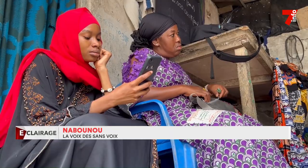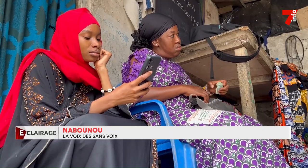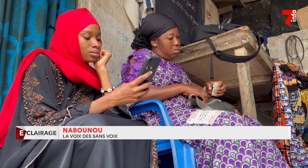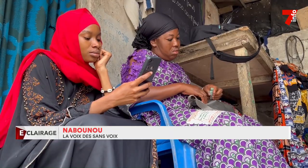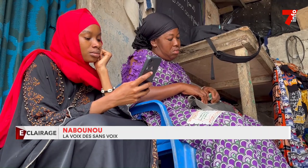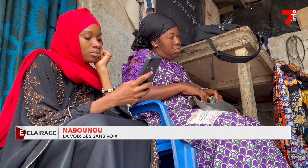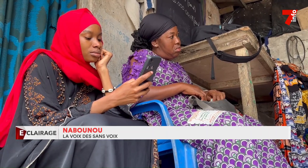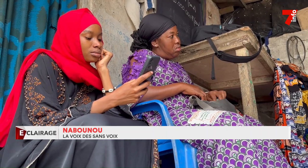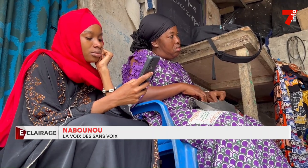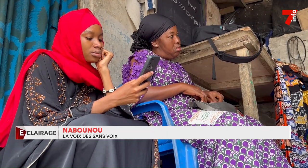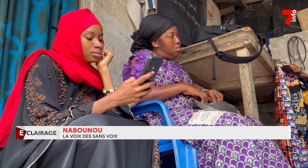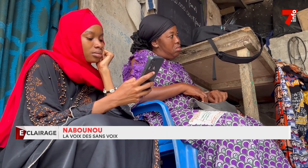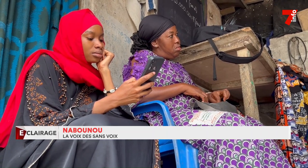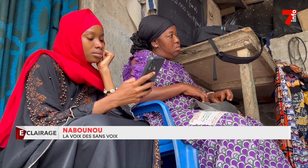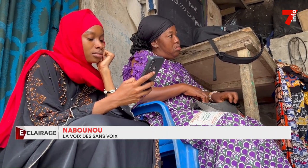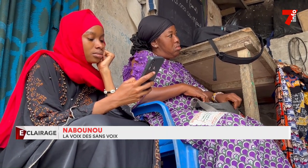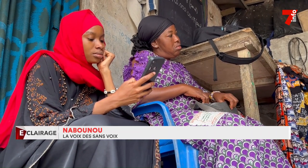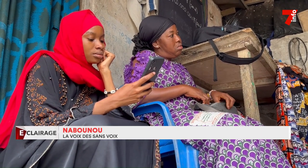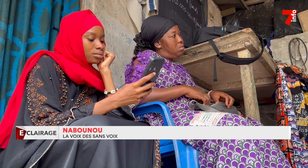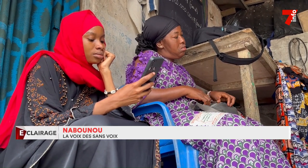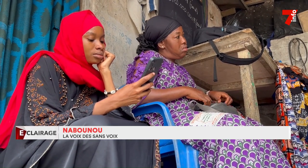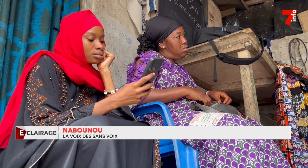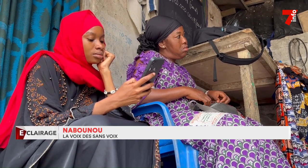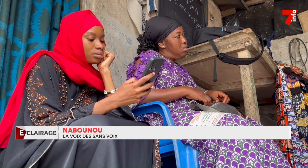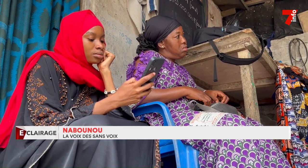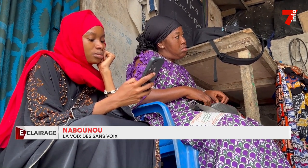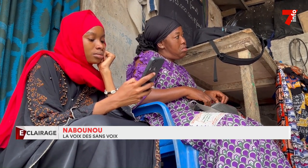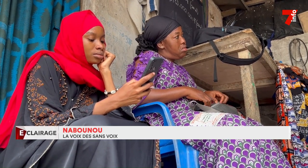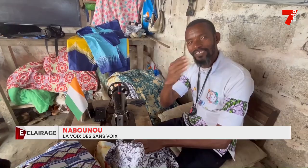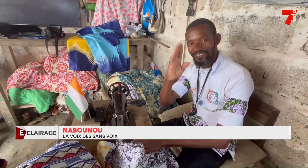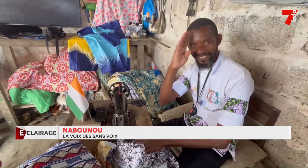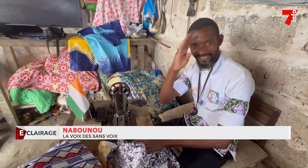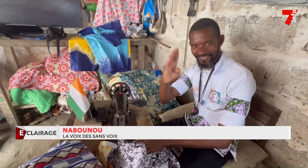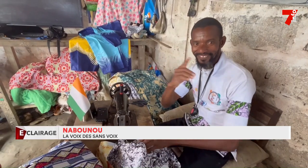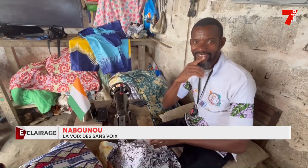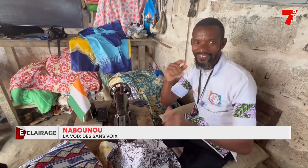fière de les avoir et compte mener ce combat jusqu'au bout.